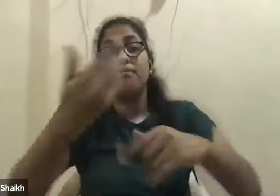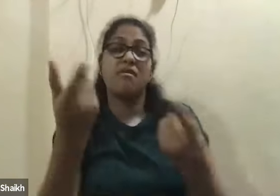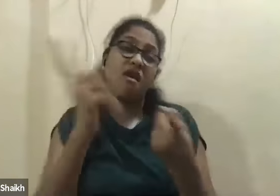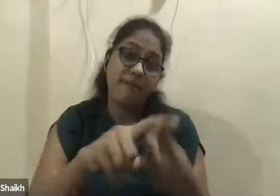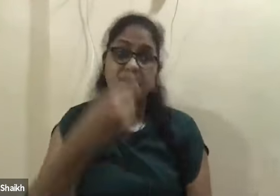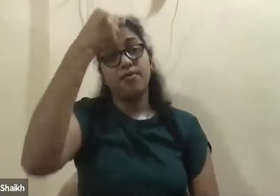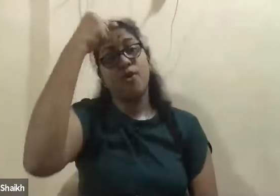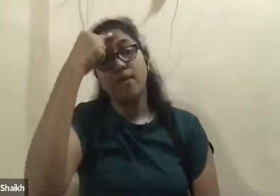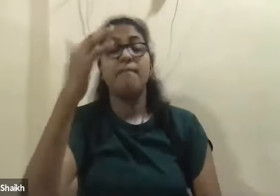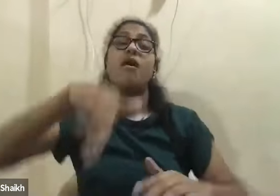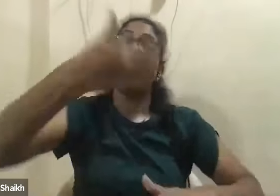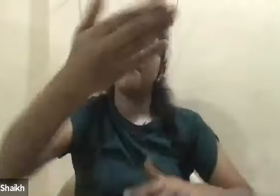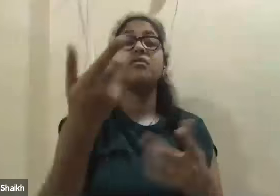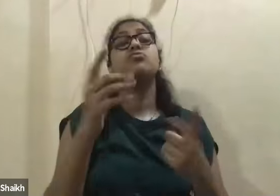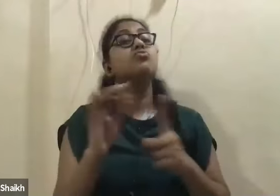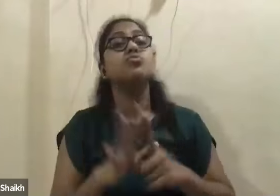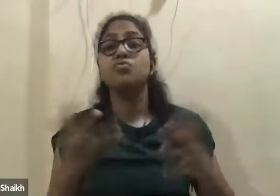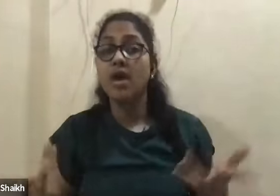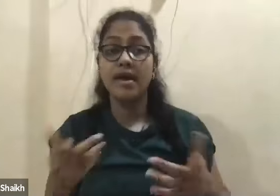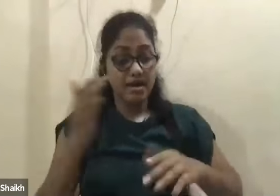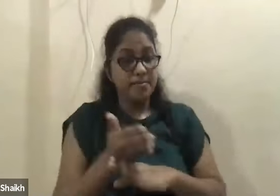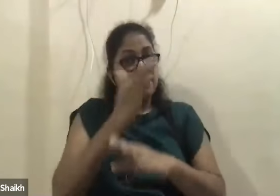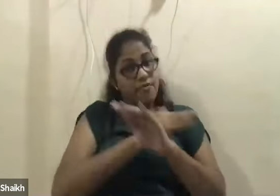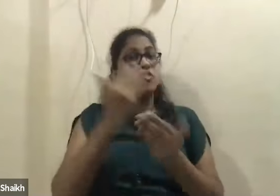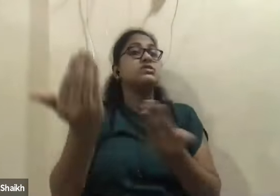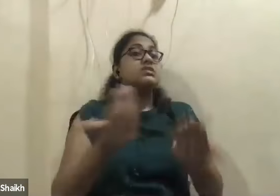तो कैसे हम पहले से उसको उसमें डाल दें.